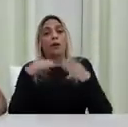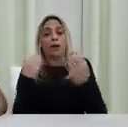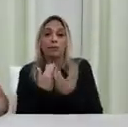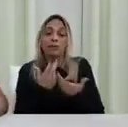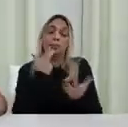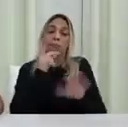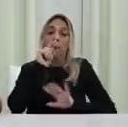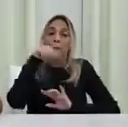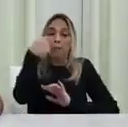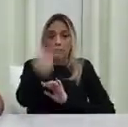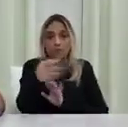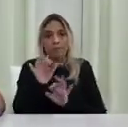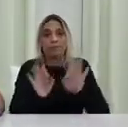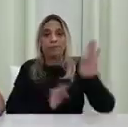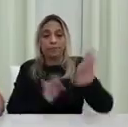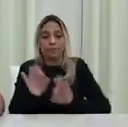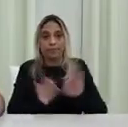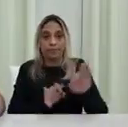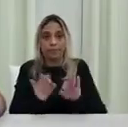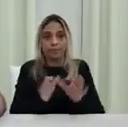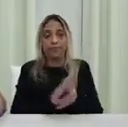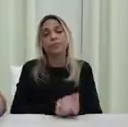nas próximas